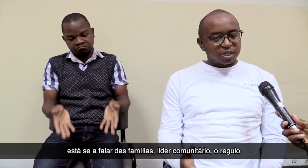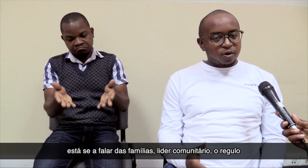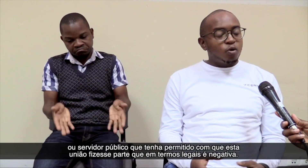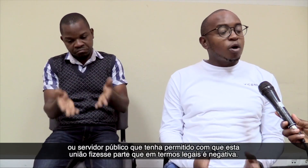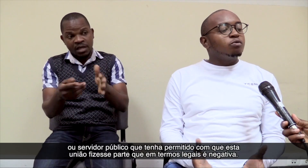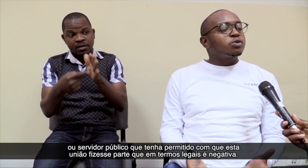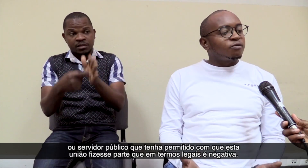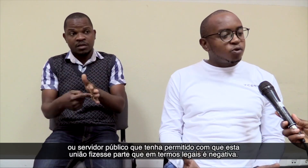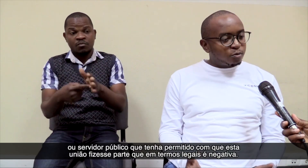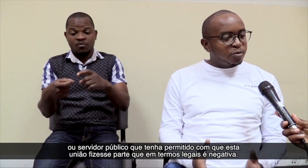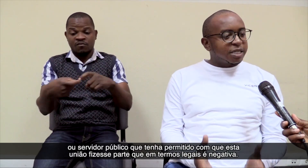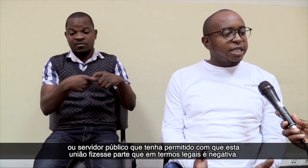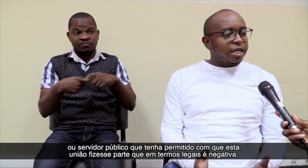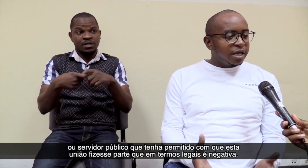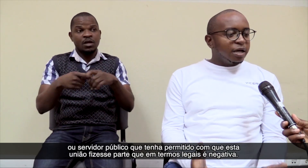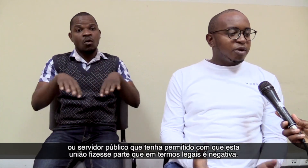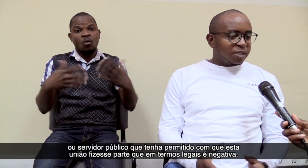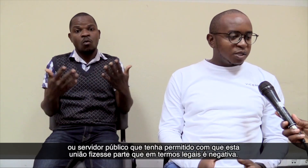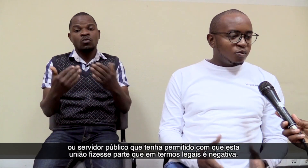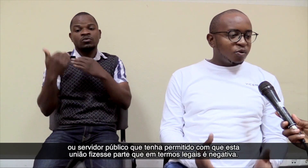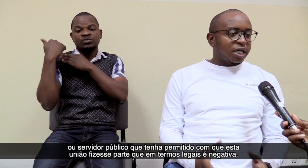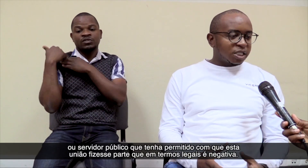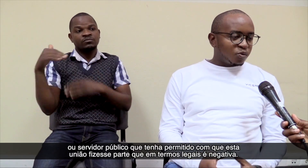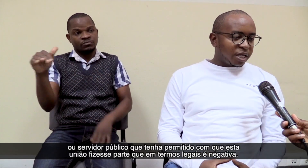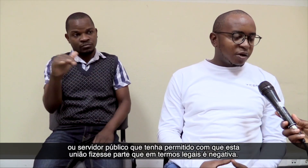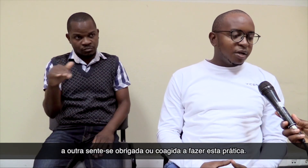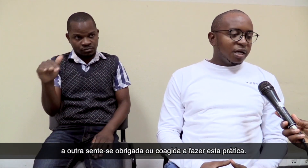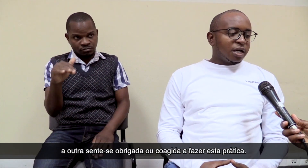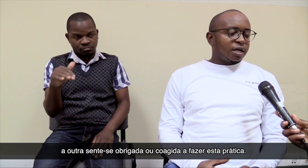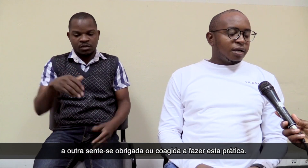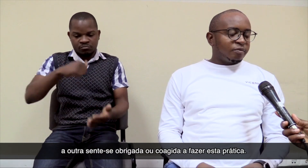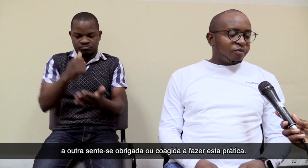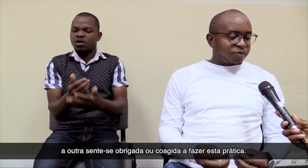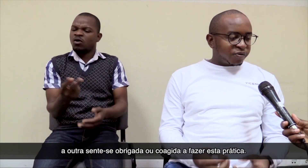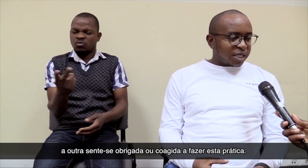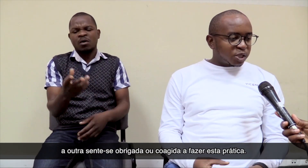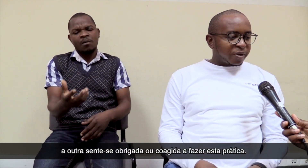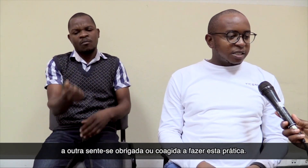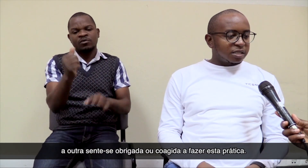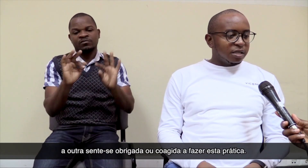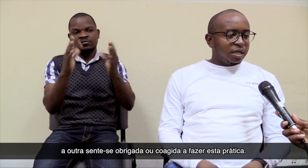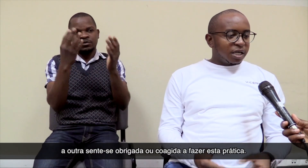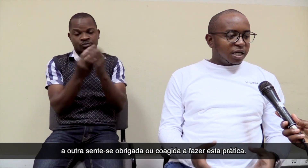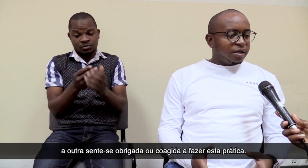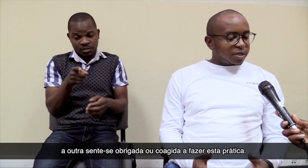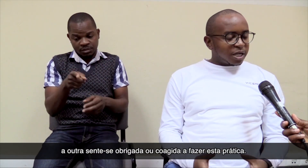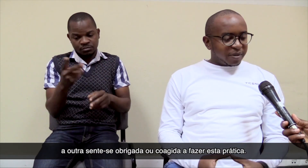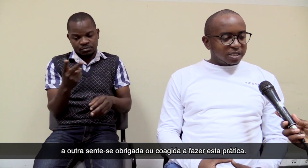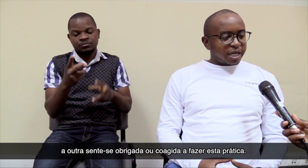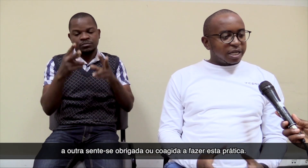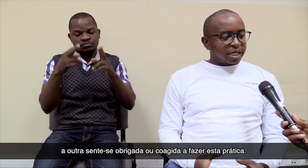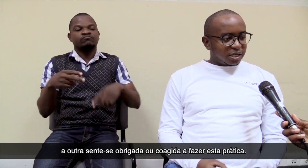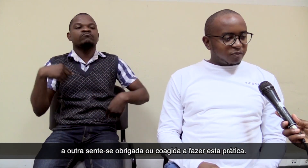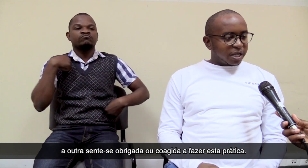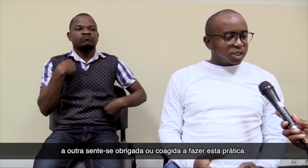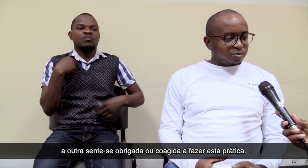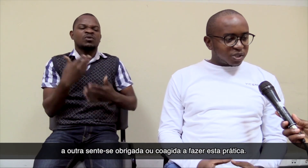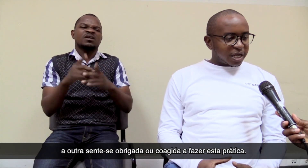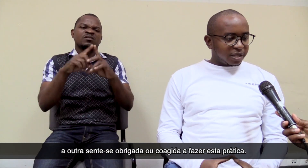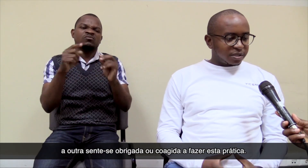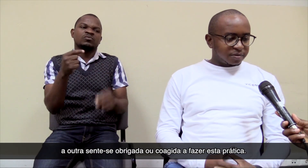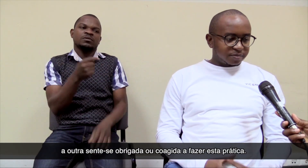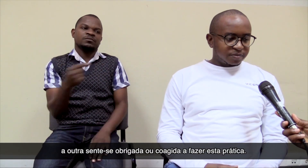própria Unicef, demonstram que, de fato, que é sempre em cada duas mulheres existe uma que sofre isto. E